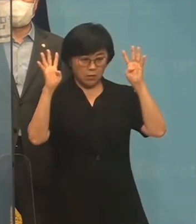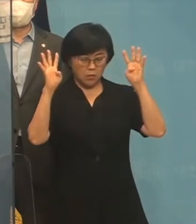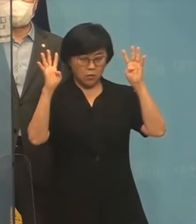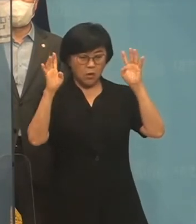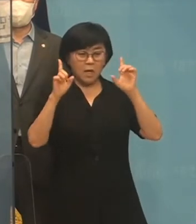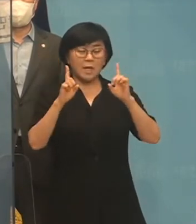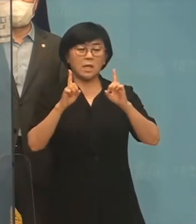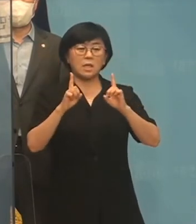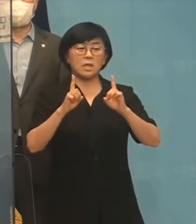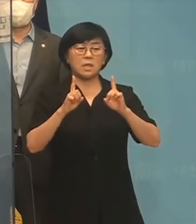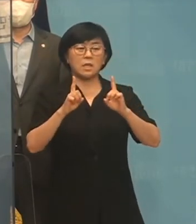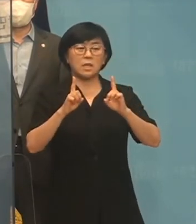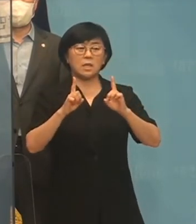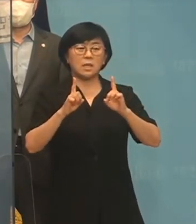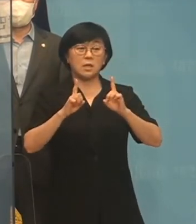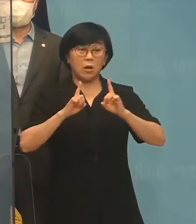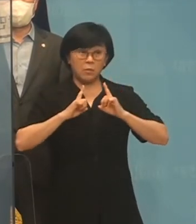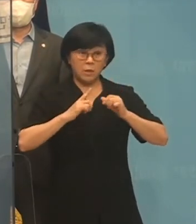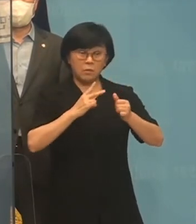겸임교수를